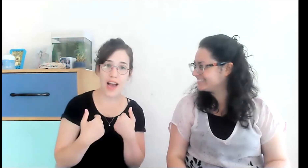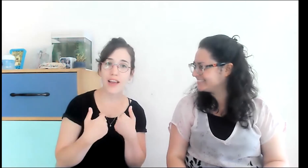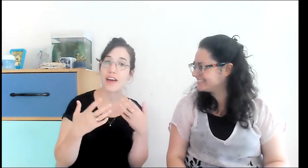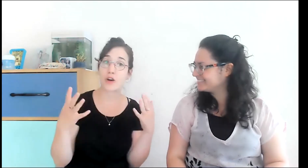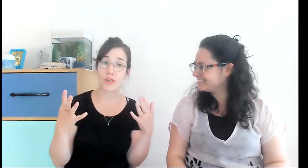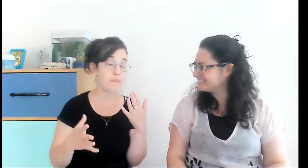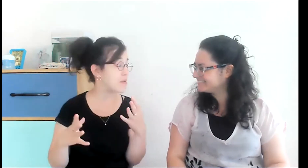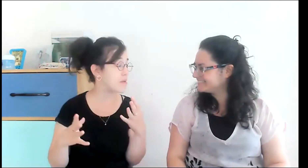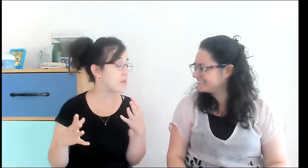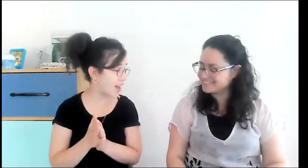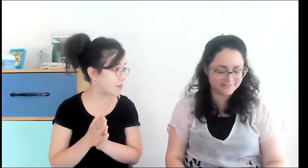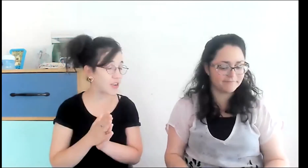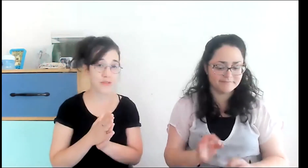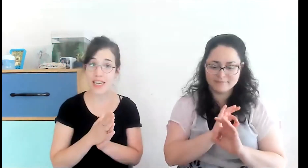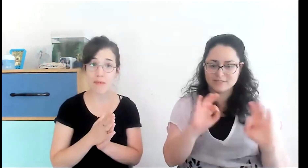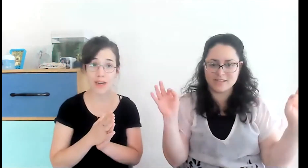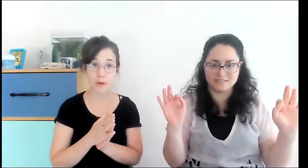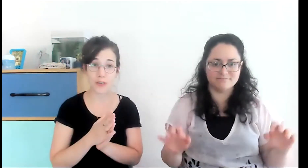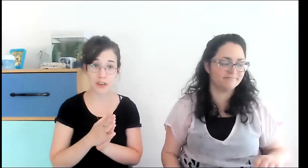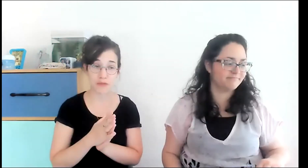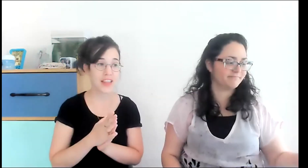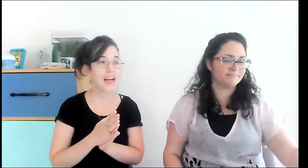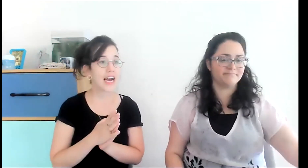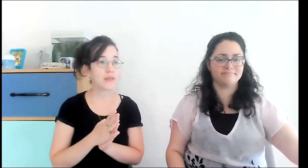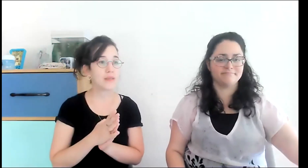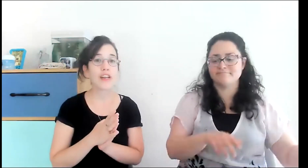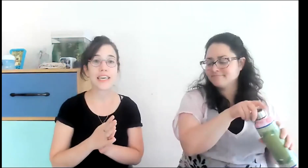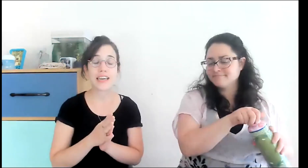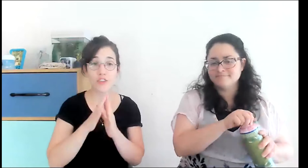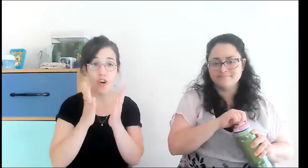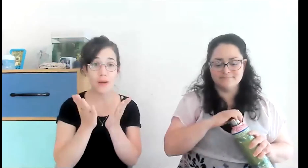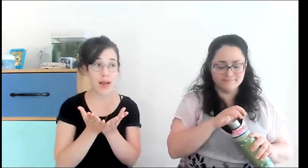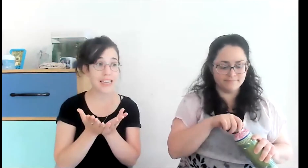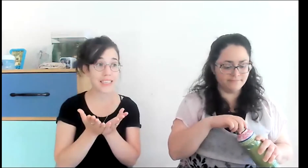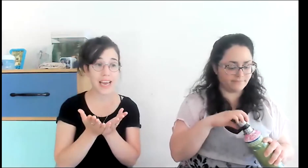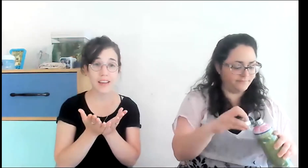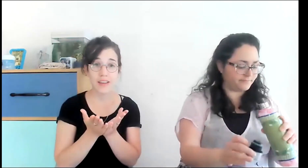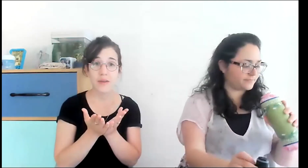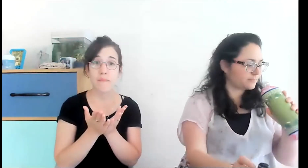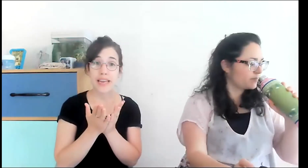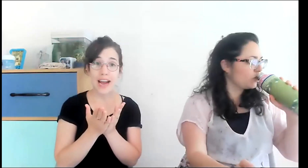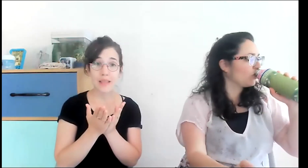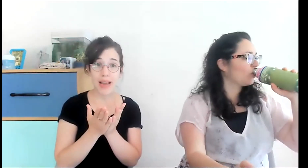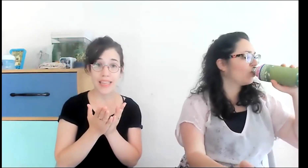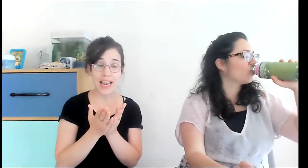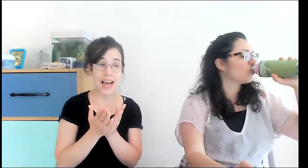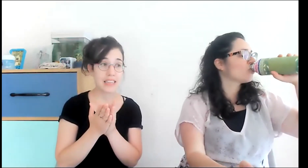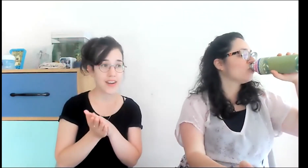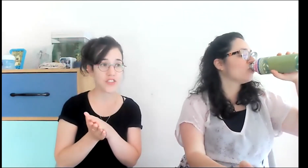עליי, ואנחנו נסמן ביחד בסוף, וזה יהיה ממש ממש כיף. אז בואו נעשה את כל הבית הזה ביחד, מההתחלה, על הדבש